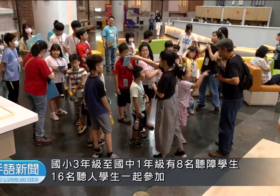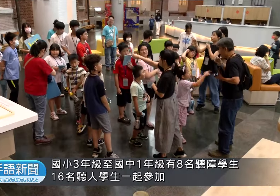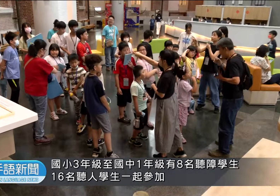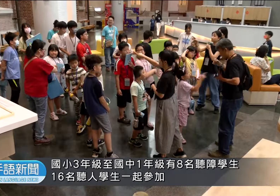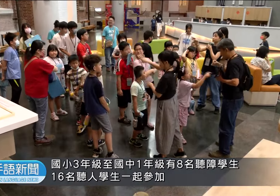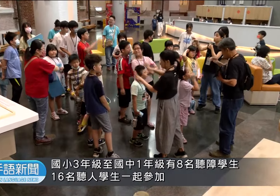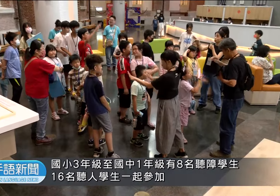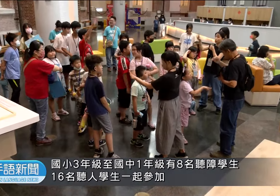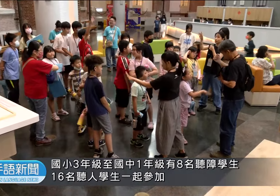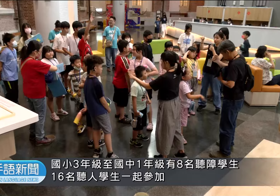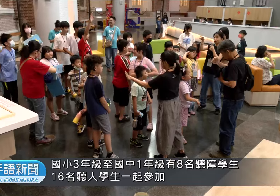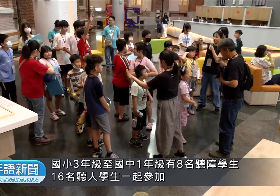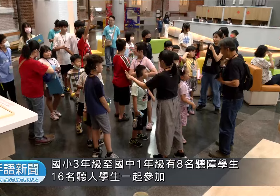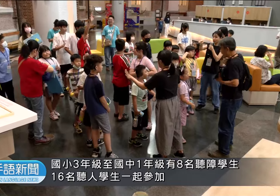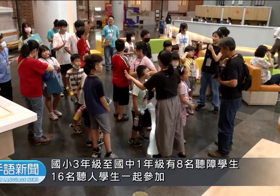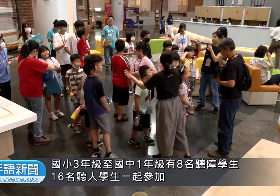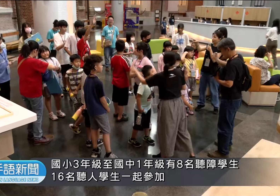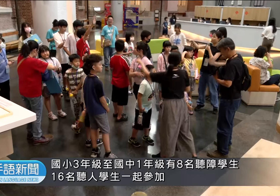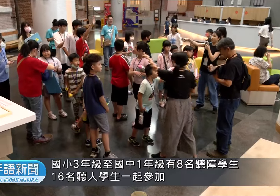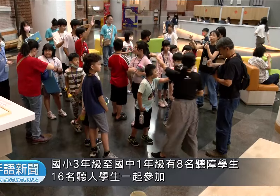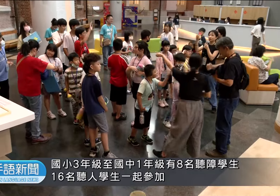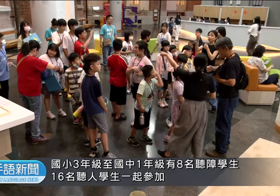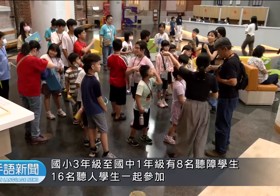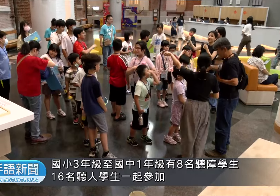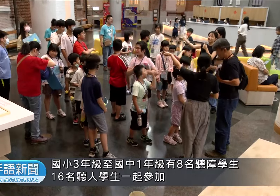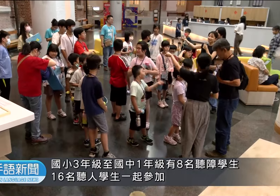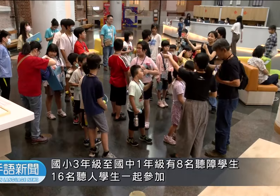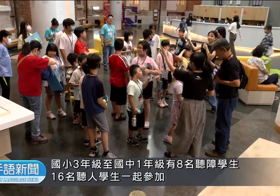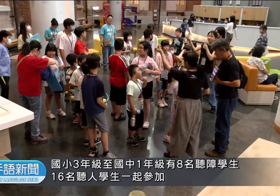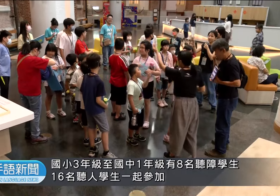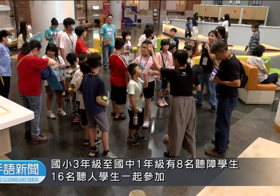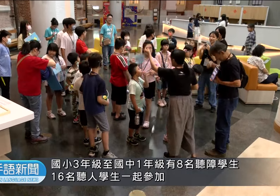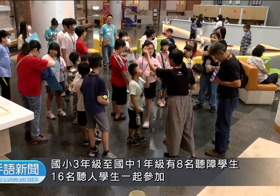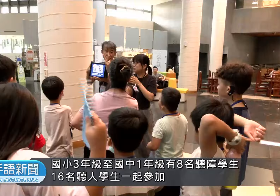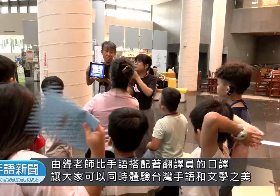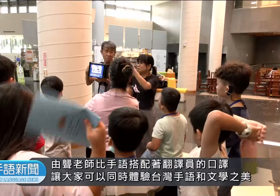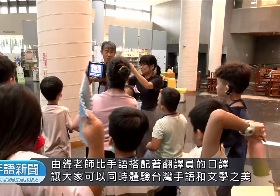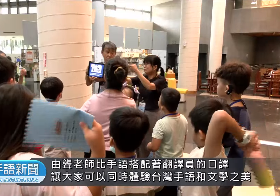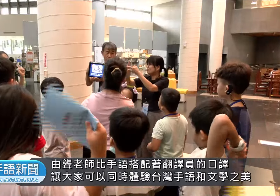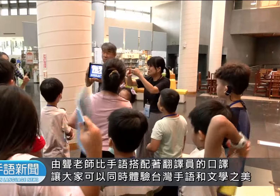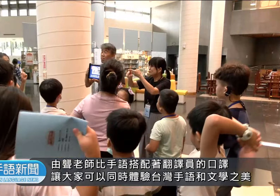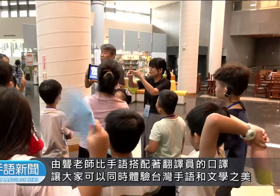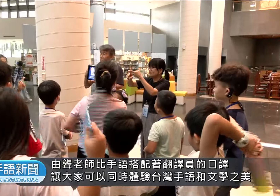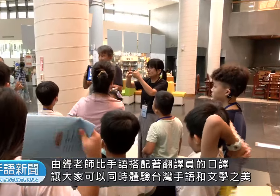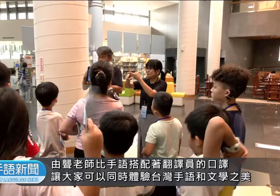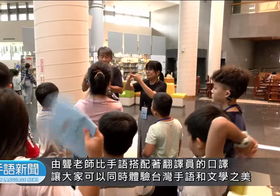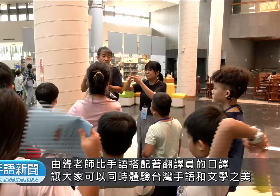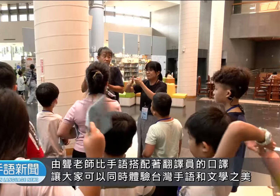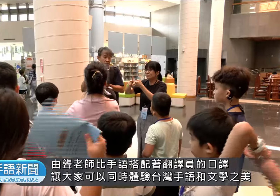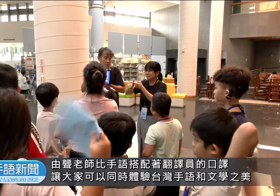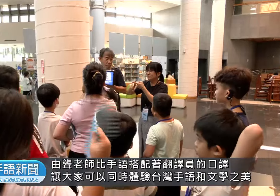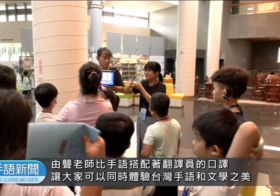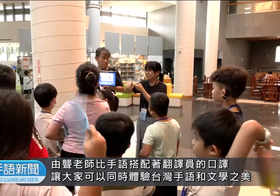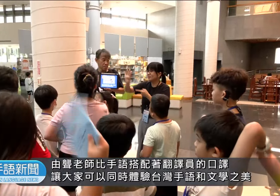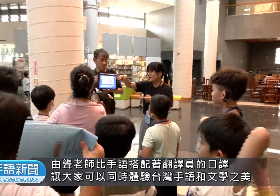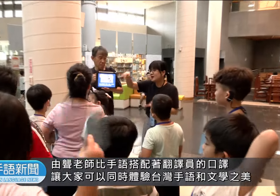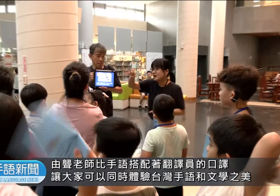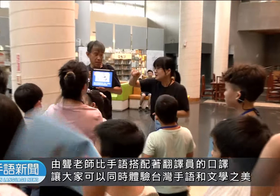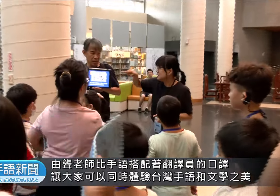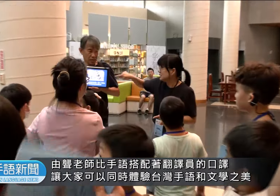1年级有8名听障学生、16名听人学生一起参加，由龙老师比手语搭配翻译员的口译，让